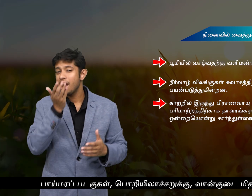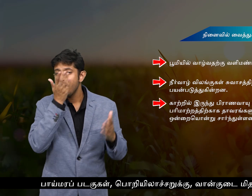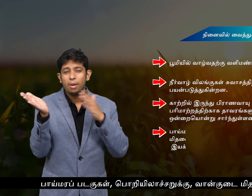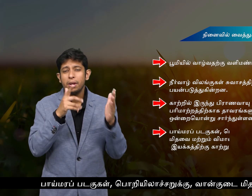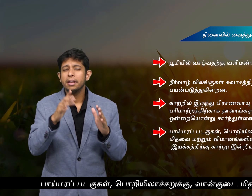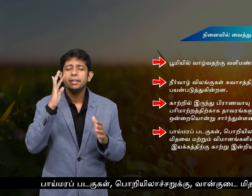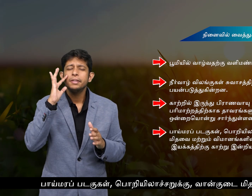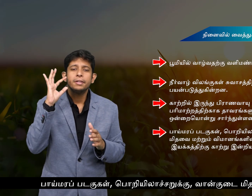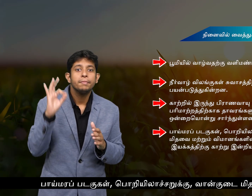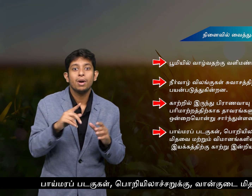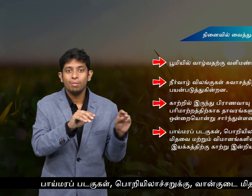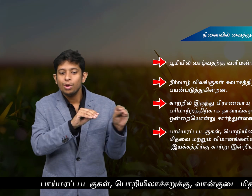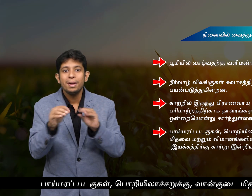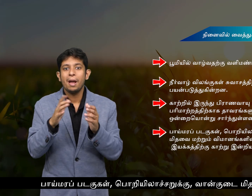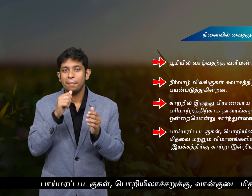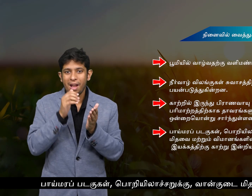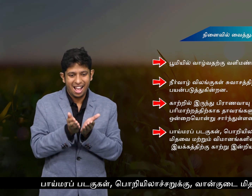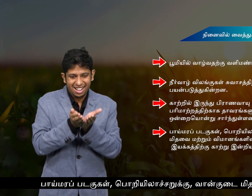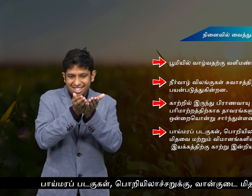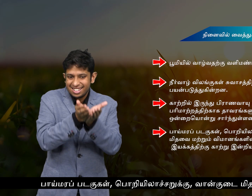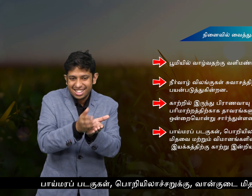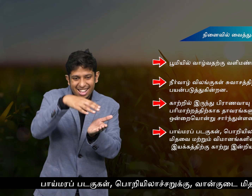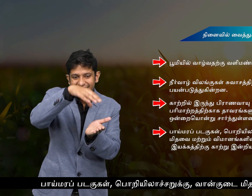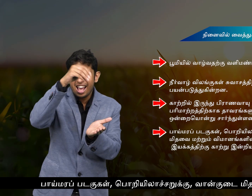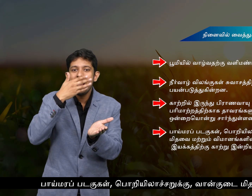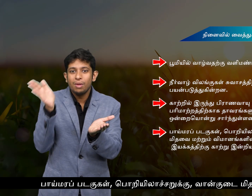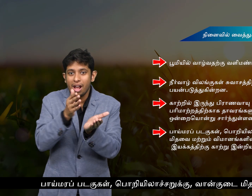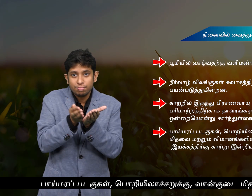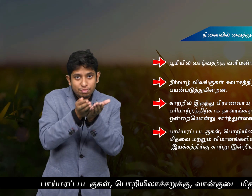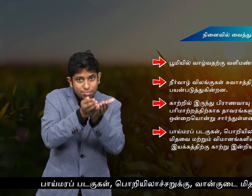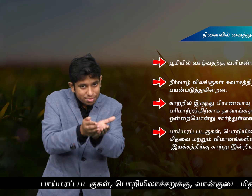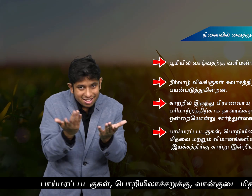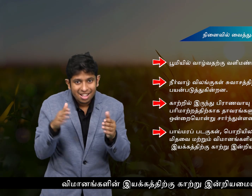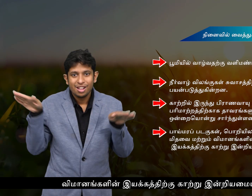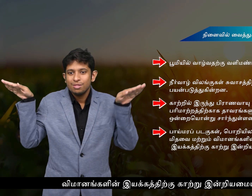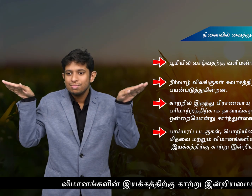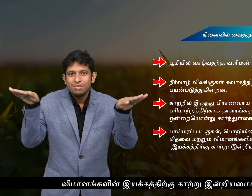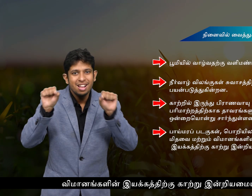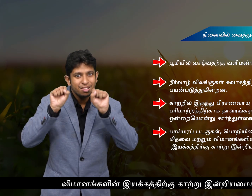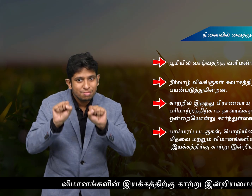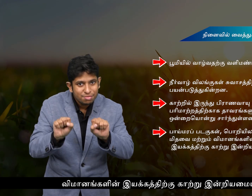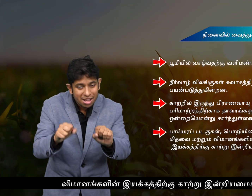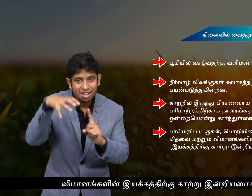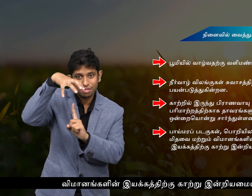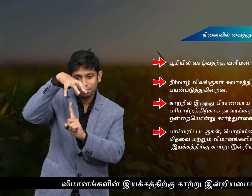பாய்மர படகுகள், பொறியிலா சறுக்கு, வான்குடை மிதவை மற்றும் விமானங்களின் இயக்கத்திற்கு